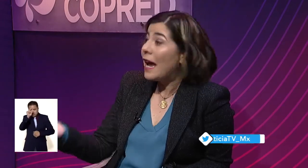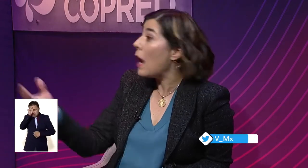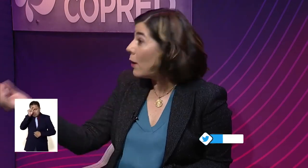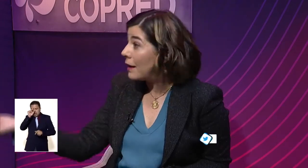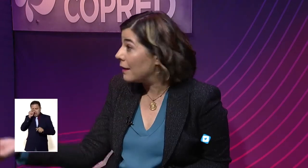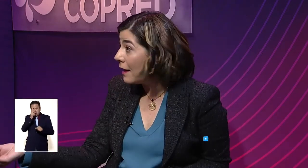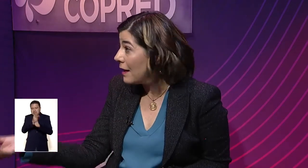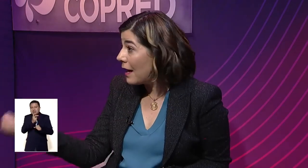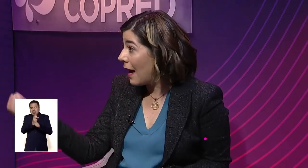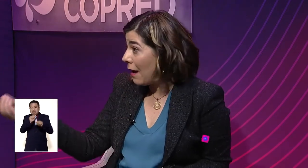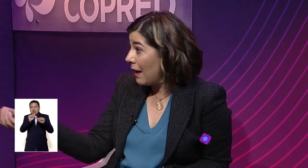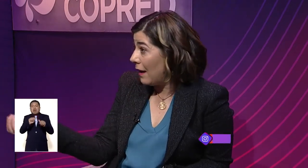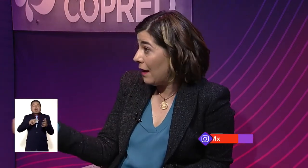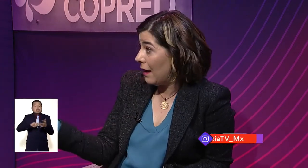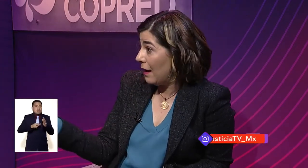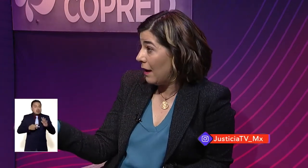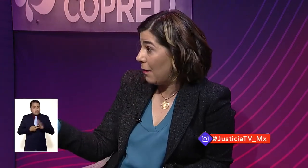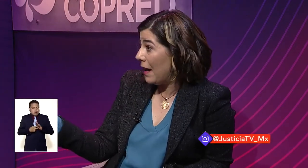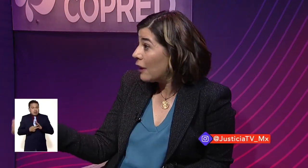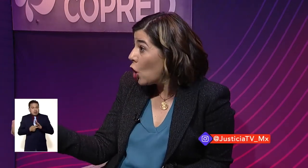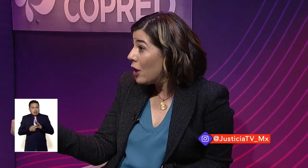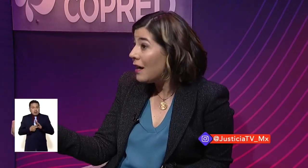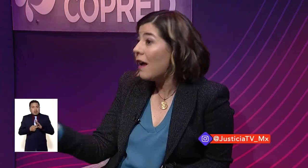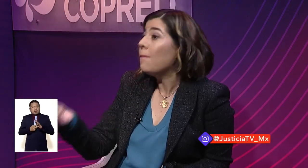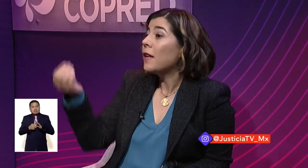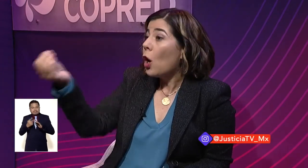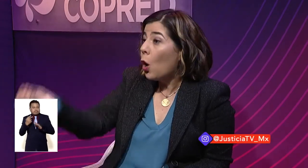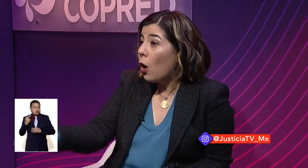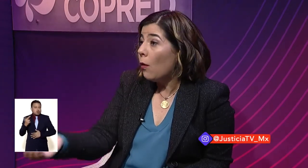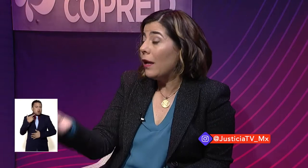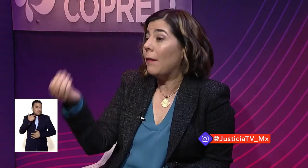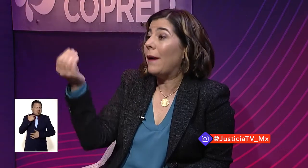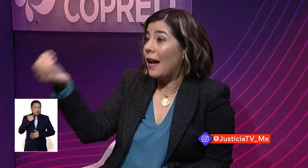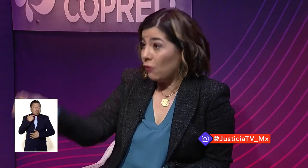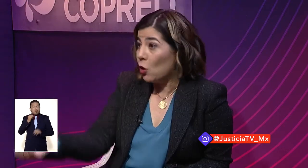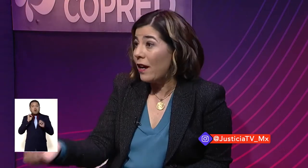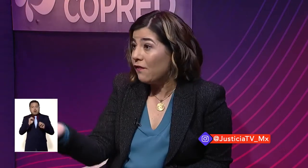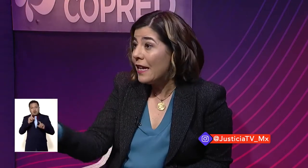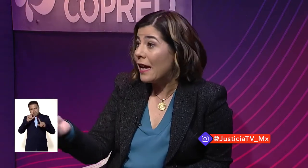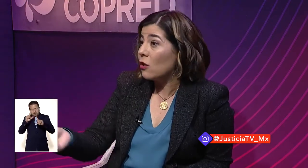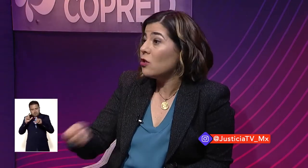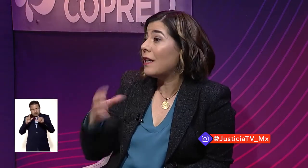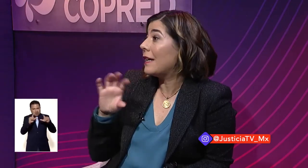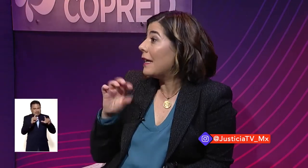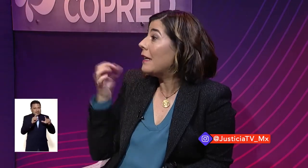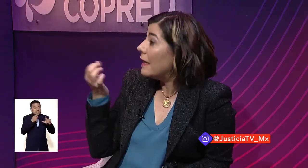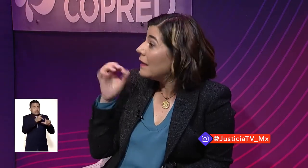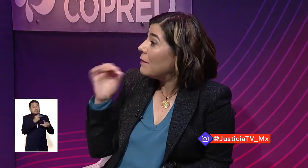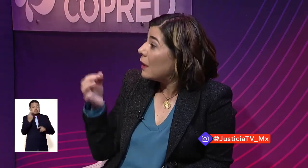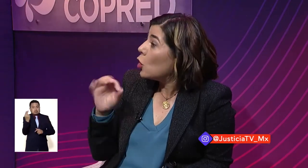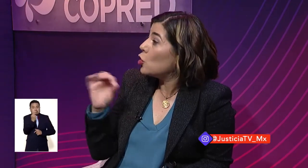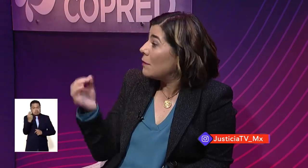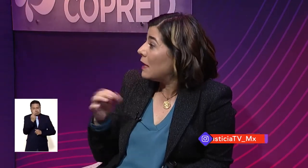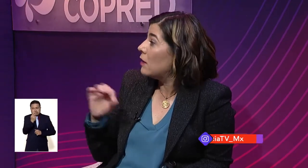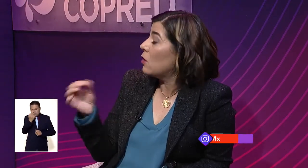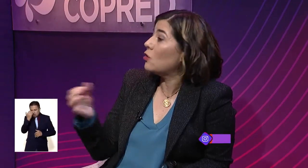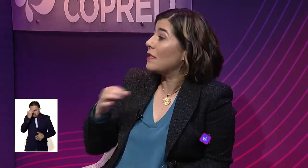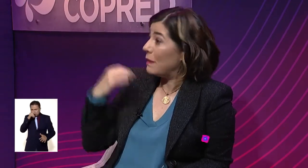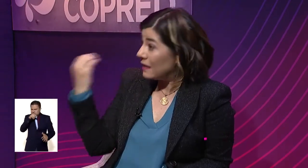o ingeniería mecatrónica, o para la fotografía, ¿no? Se requiere tener también conocimientos